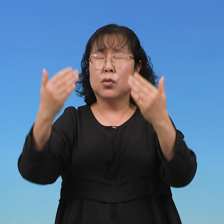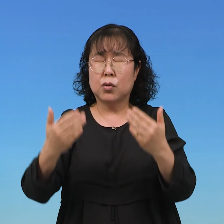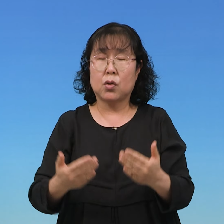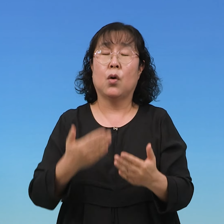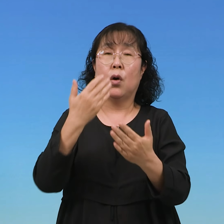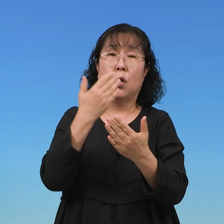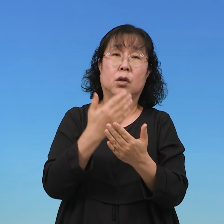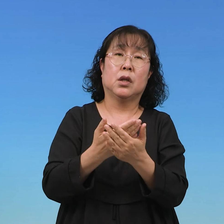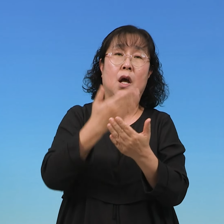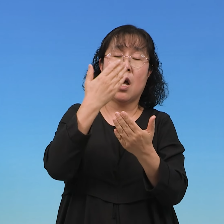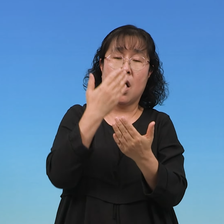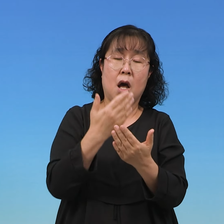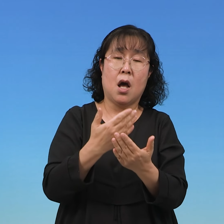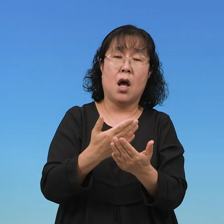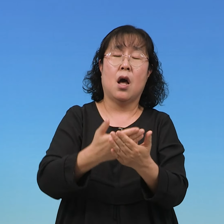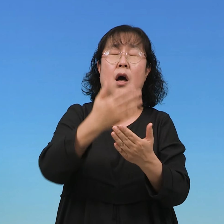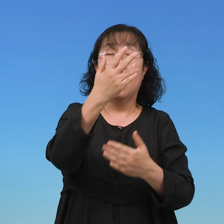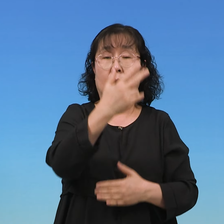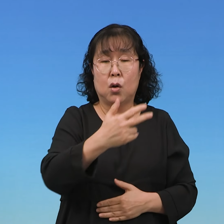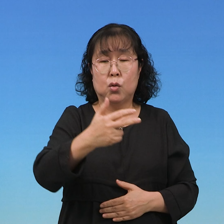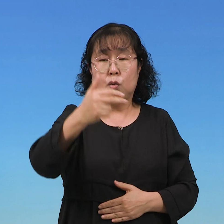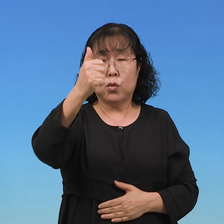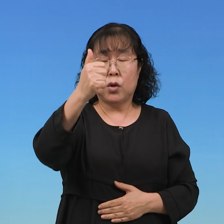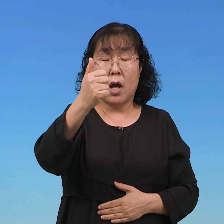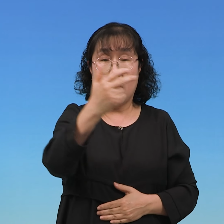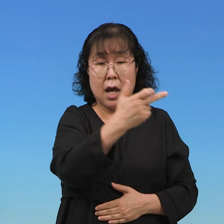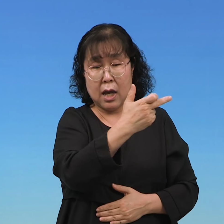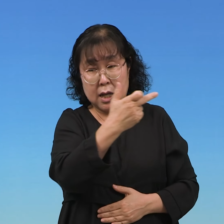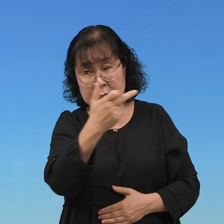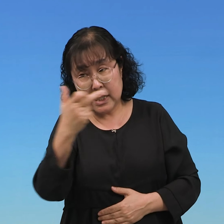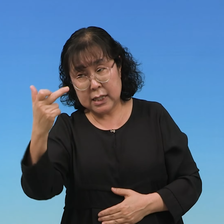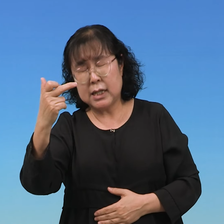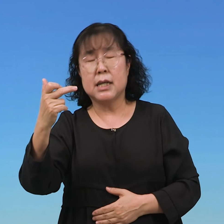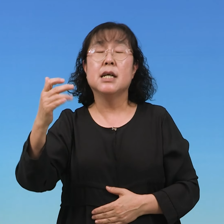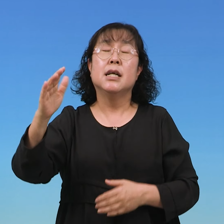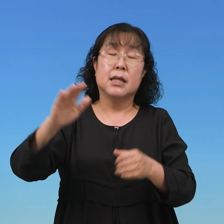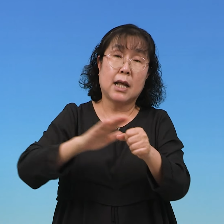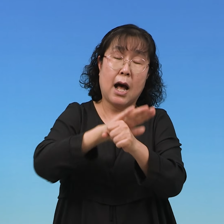주의 크신 사랑 나 찬양하네.